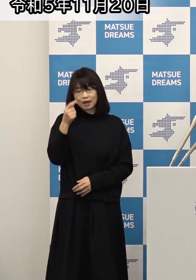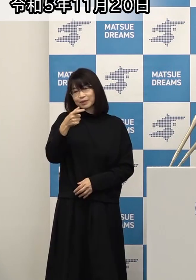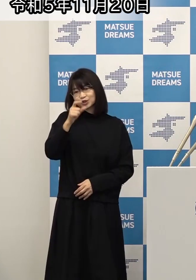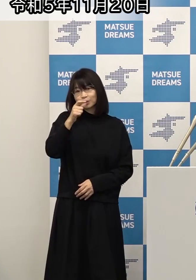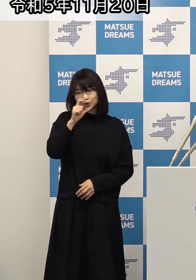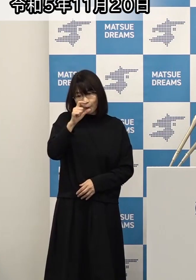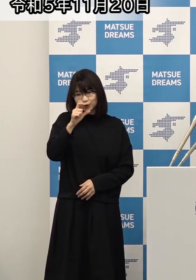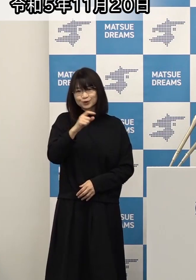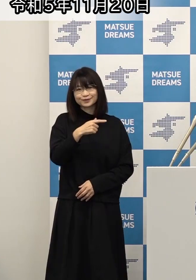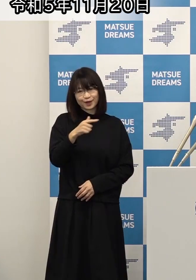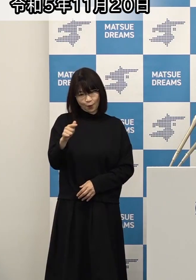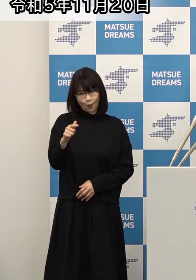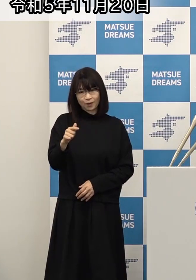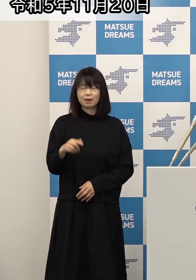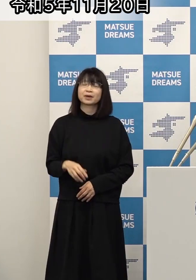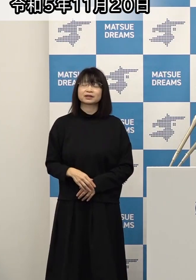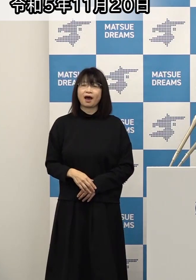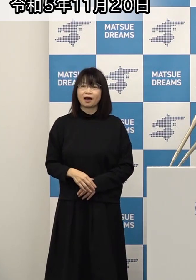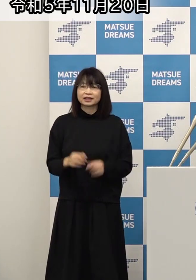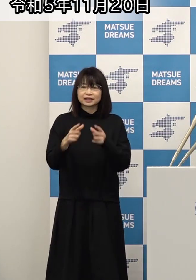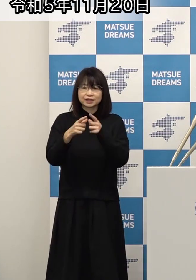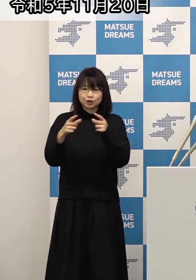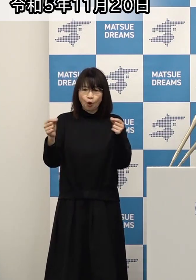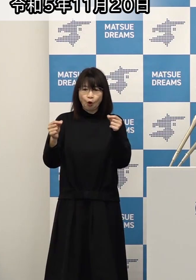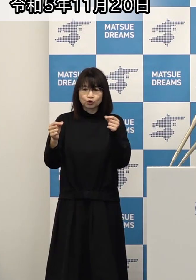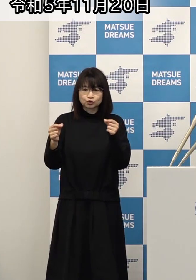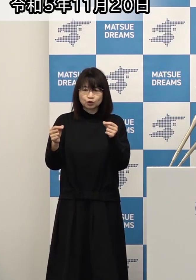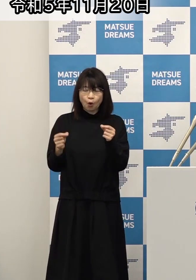たり、また日本の絵馬をですね、